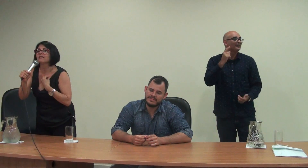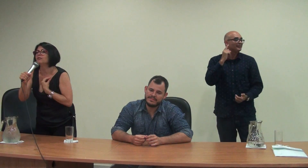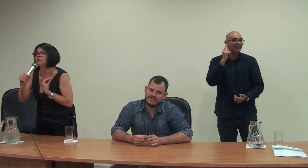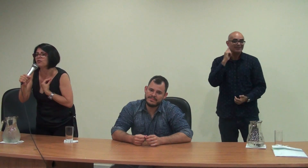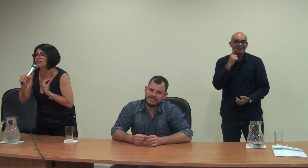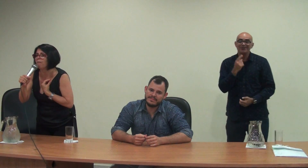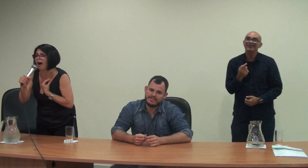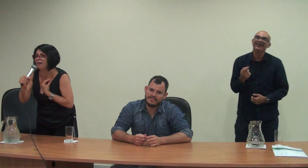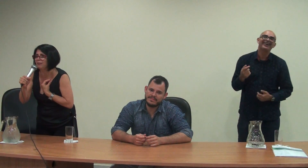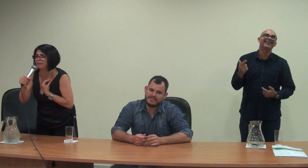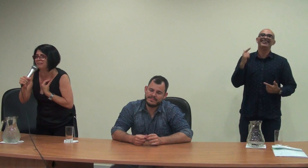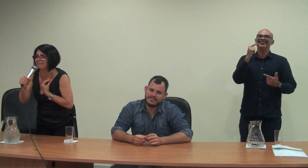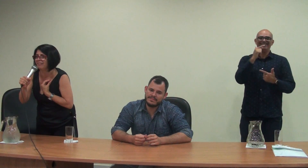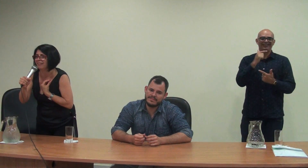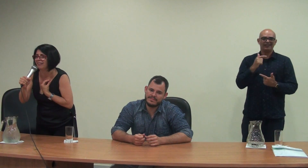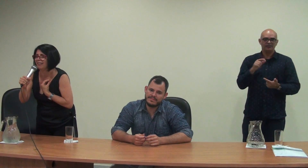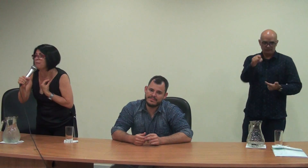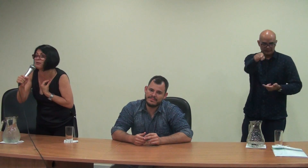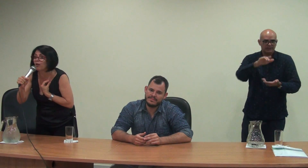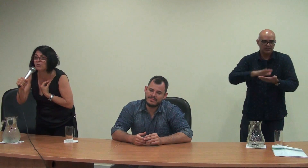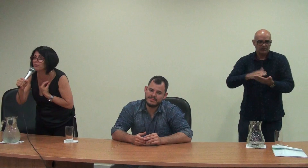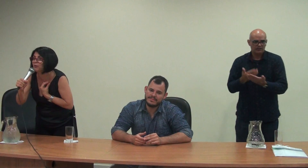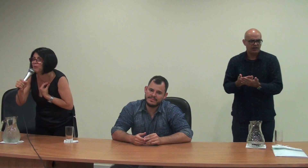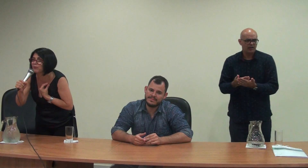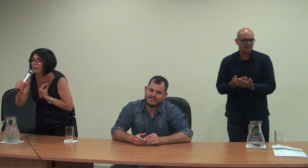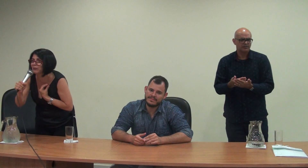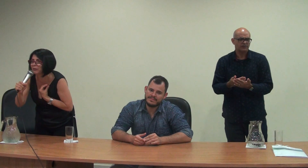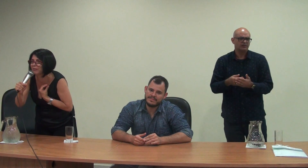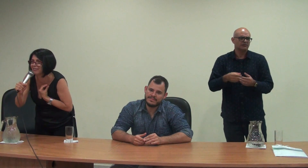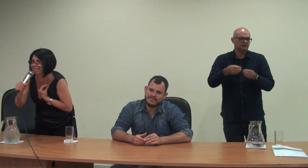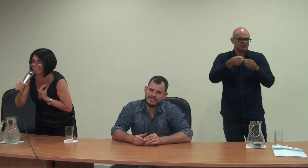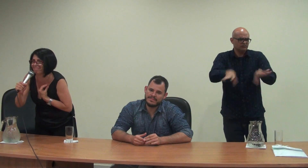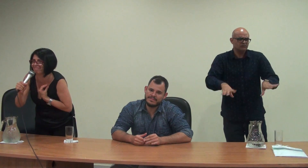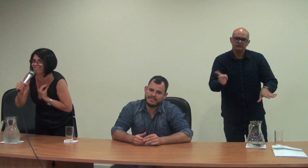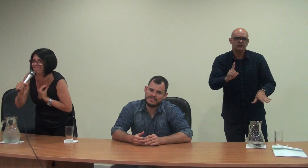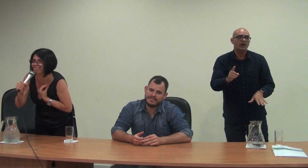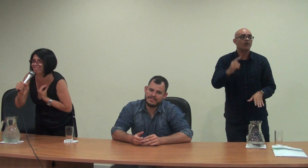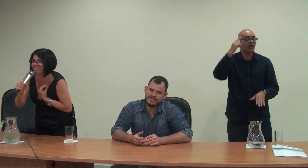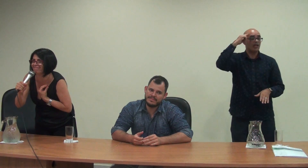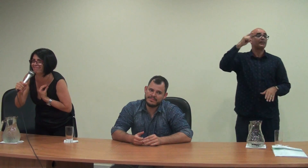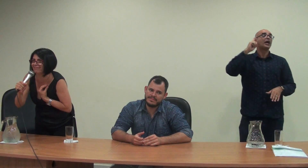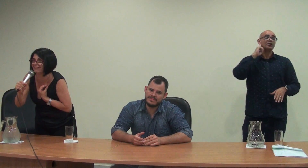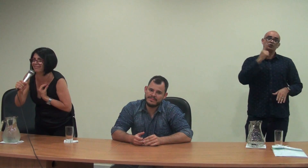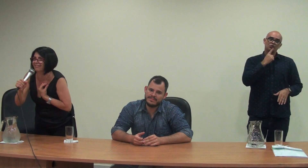Não desprezando o nosso trabalho, mas nós não somos surdos.